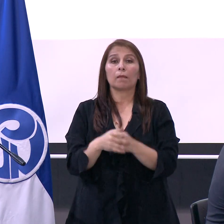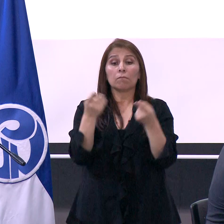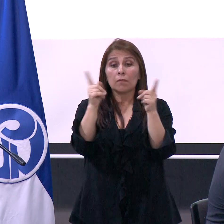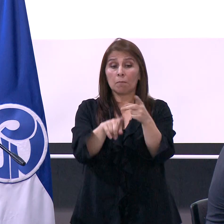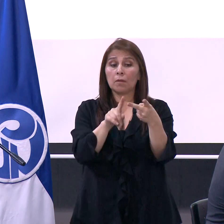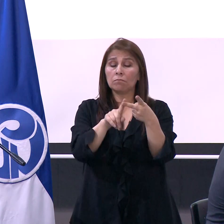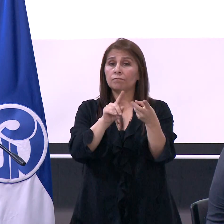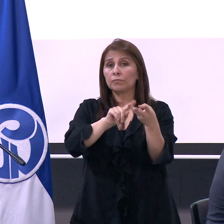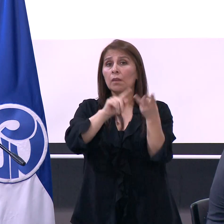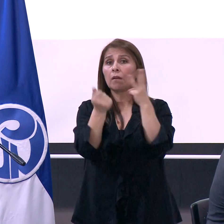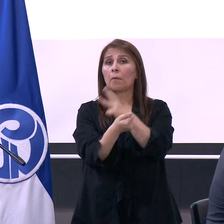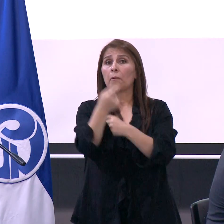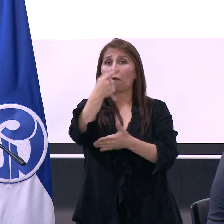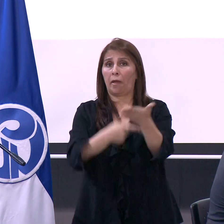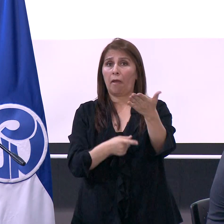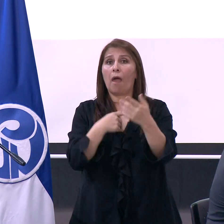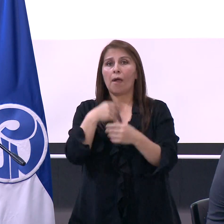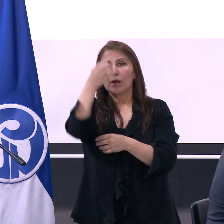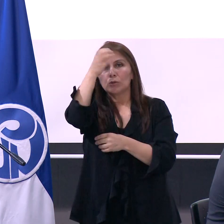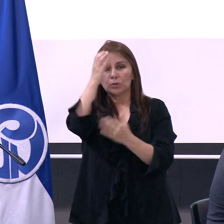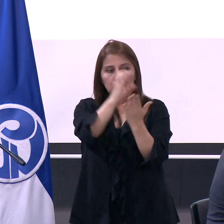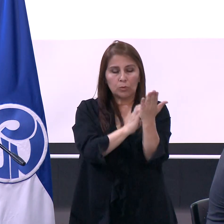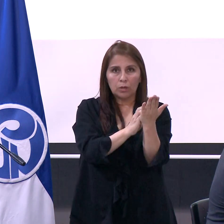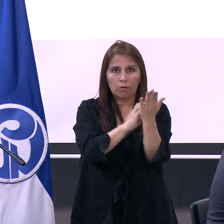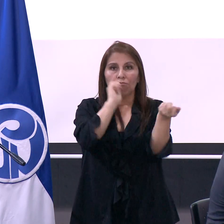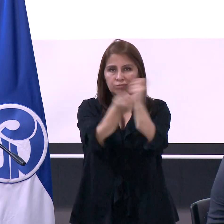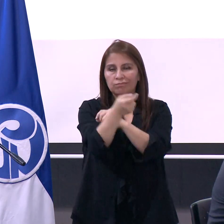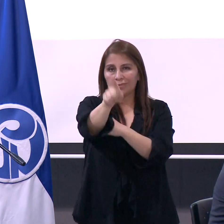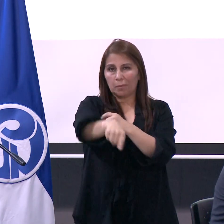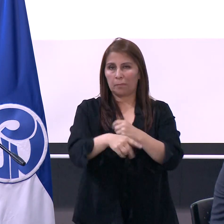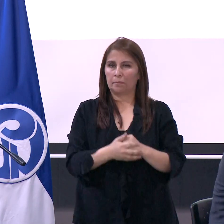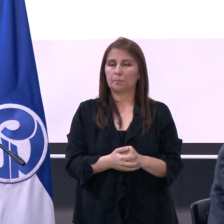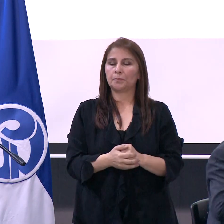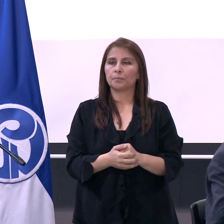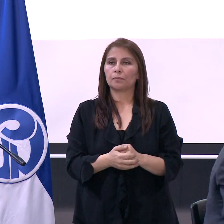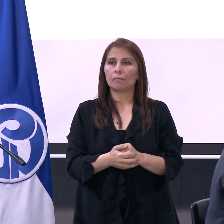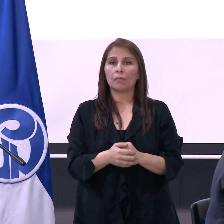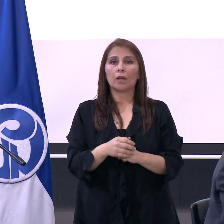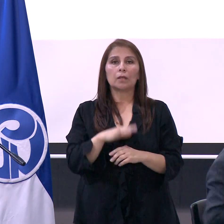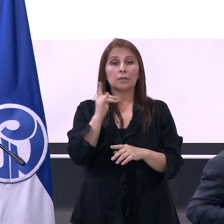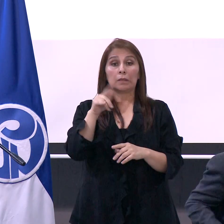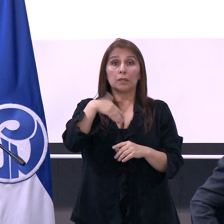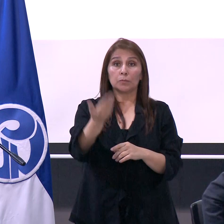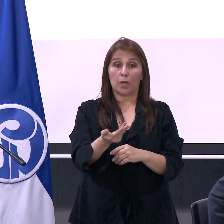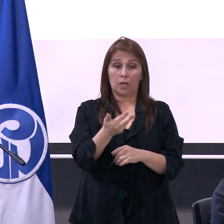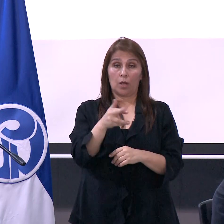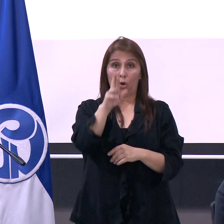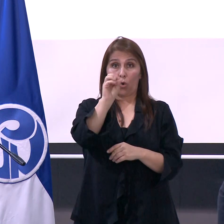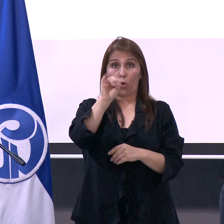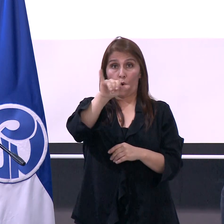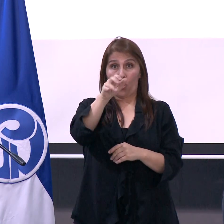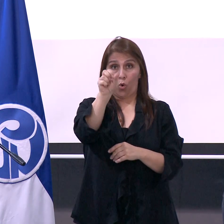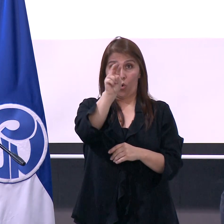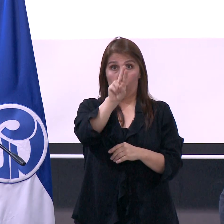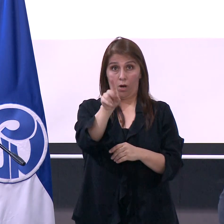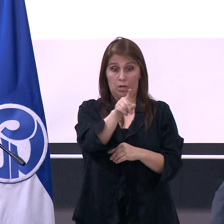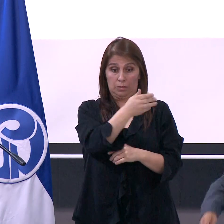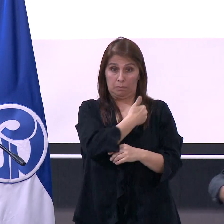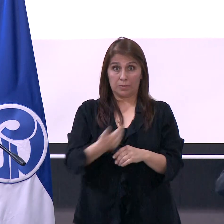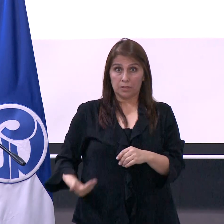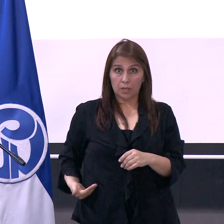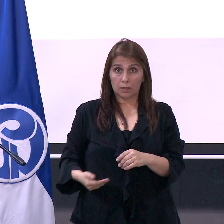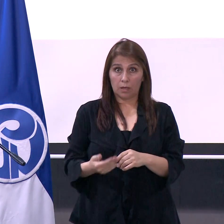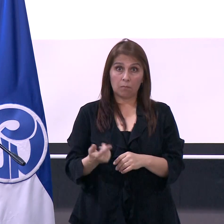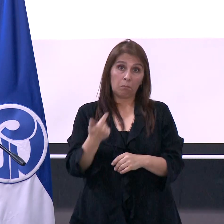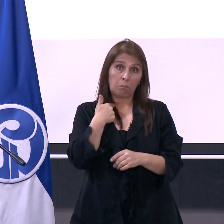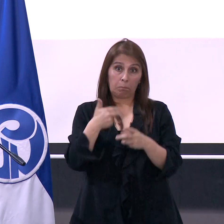y por lo tanto la concepción de currículum después de la caída de la dictadura de rojas los gobiernos se comprometieron a traer